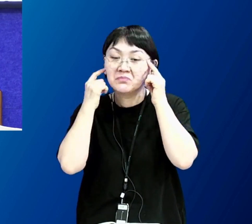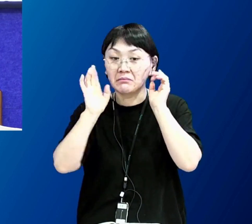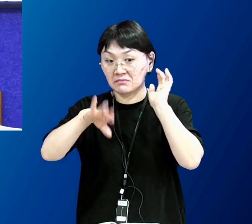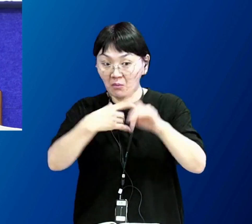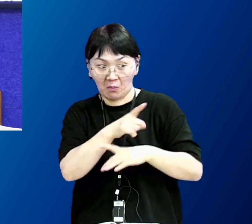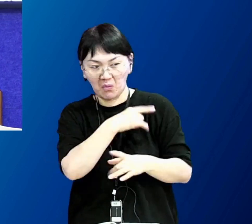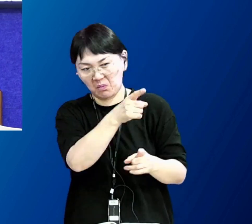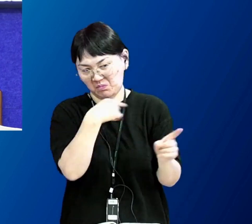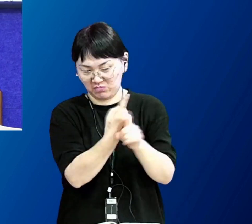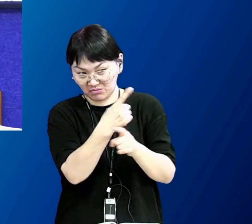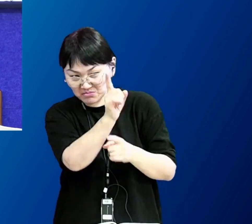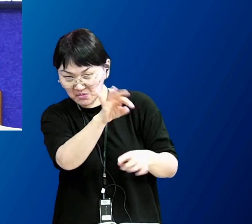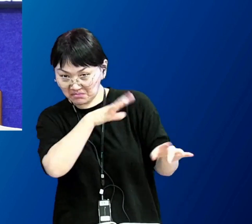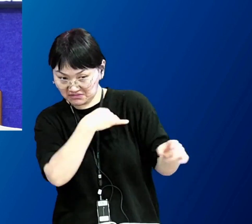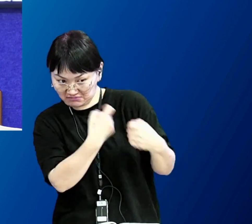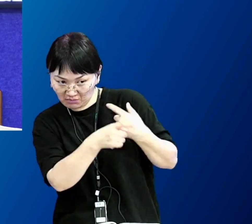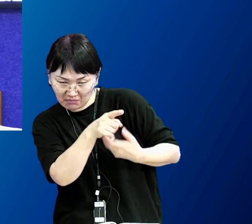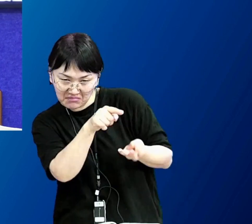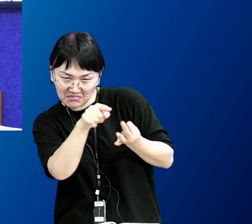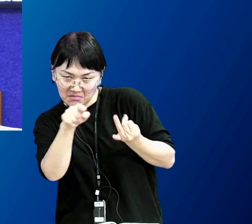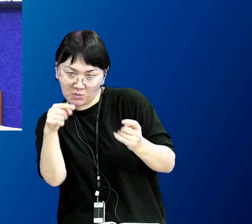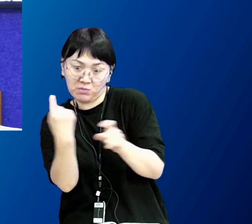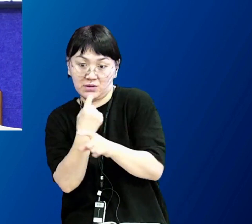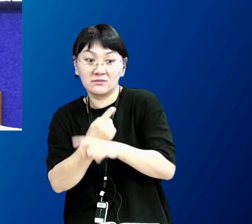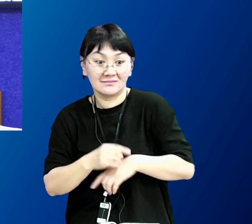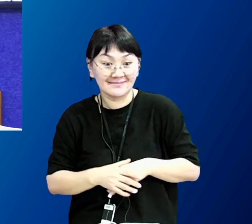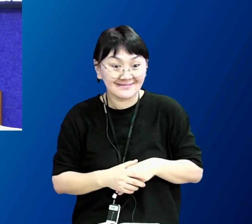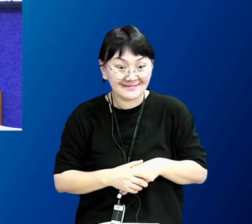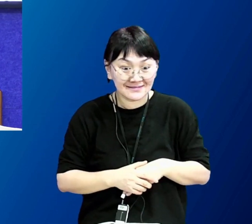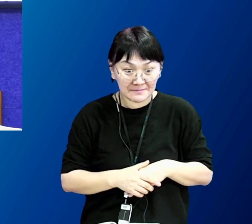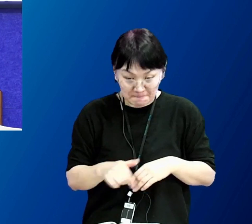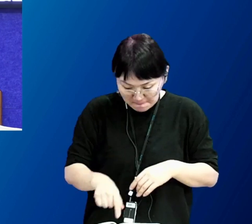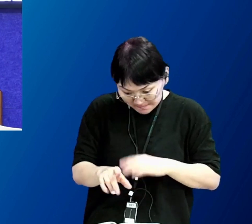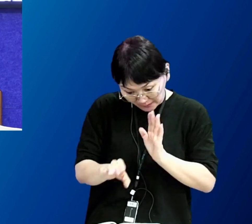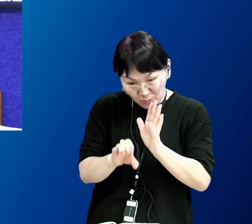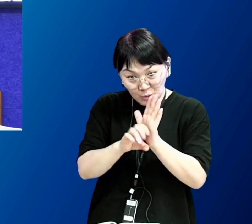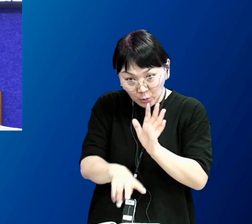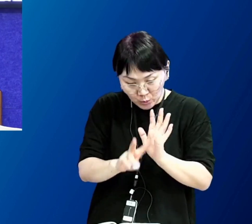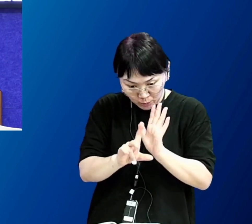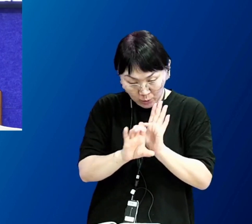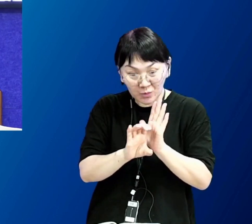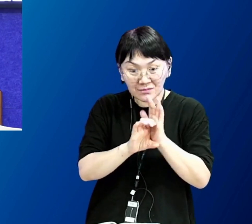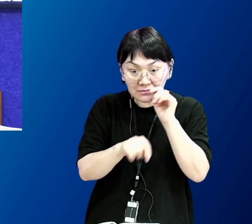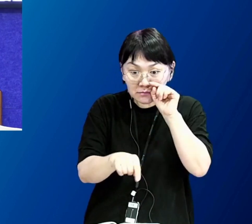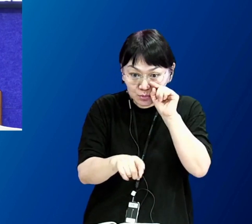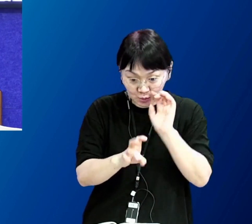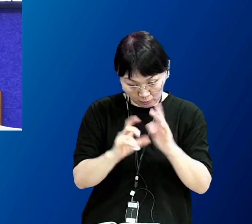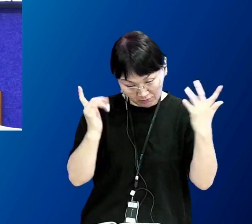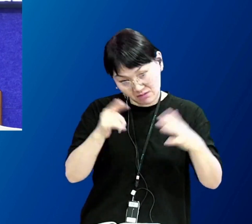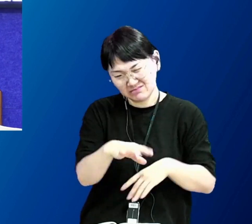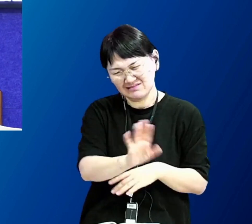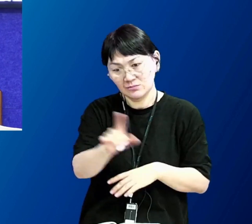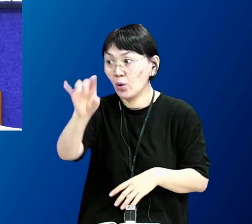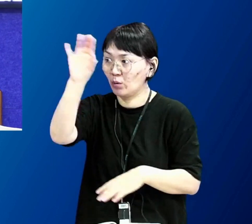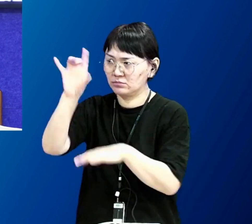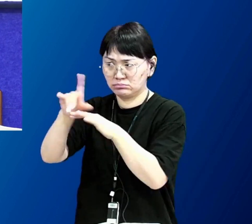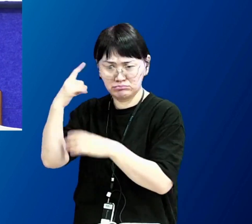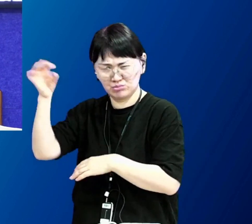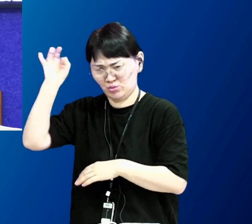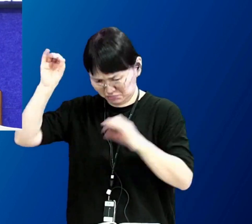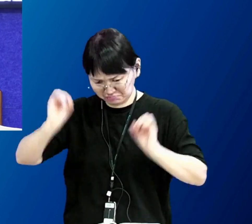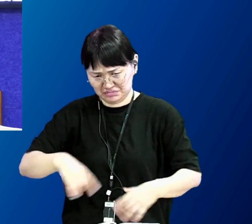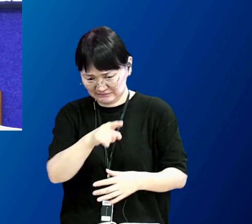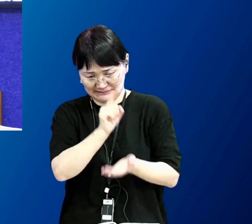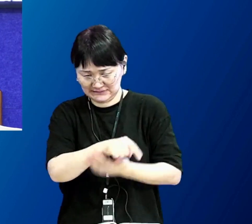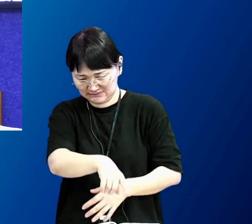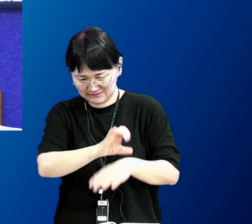эхэлдэг байх. Энд зааж байгаа сургаал ганцхан зөв гэж үү? Өөр сургаалч гэсэндэ байж болно шүү дээ.